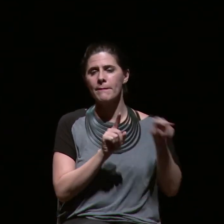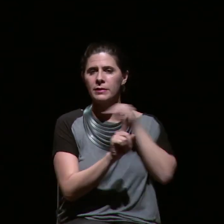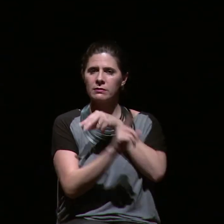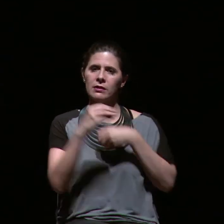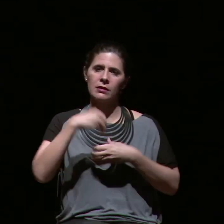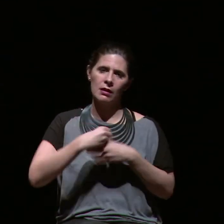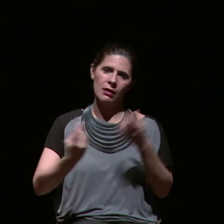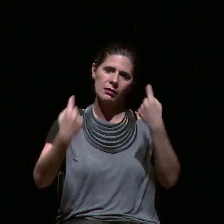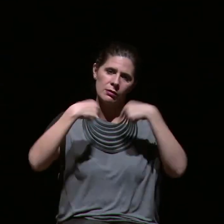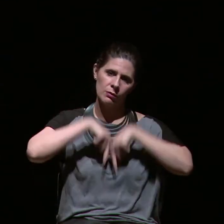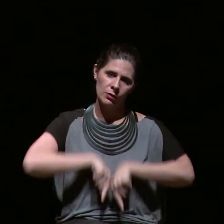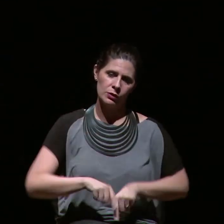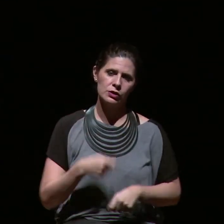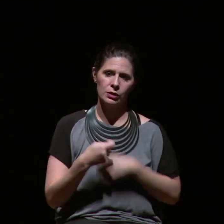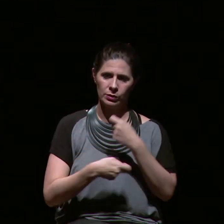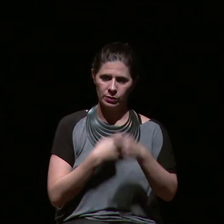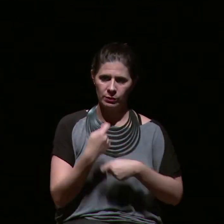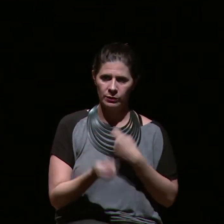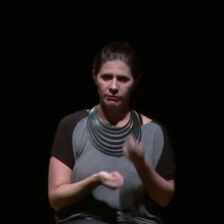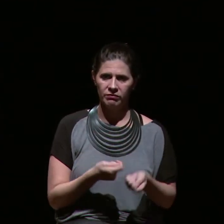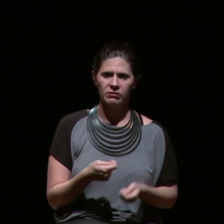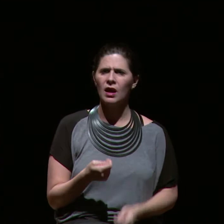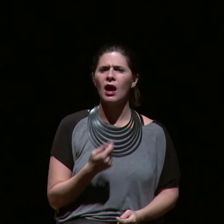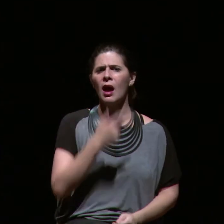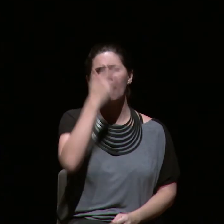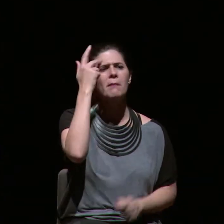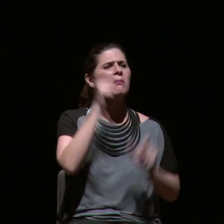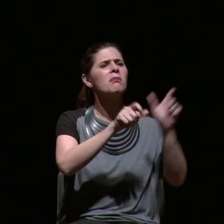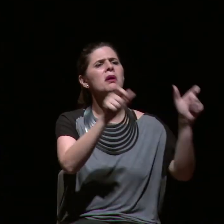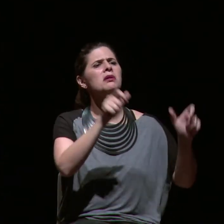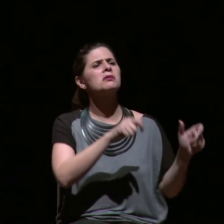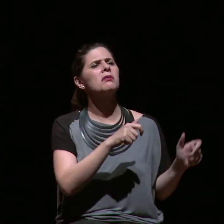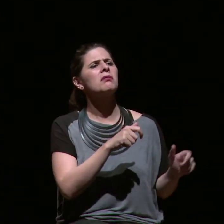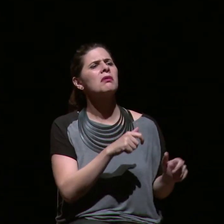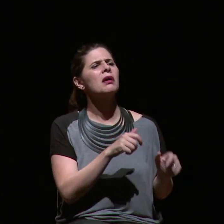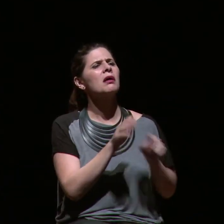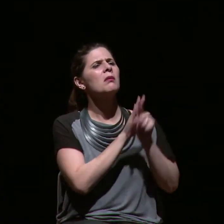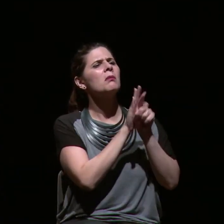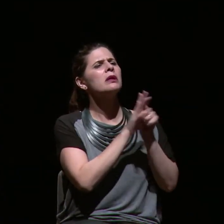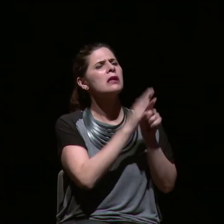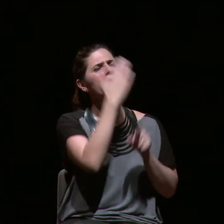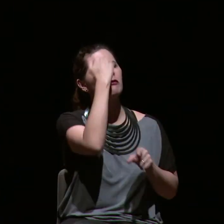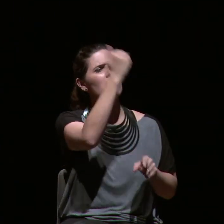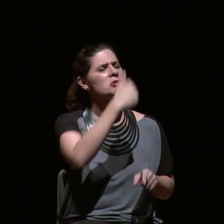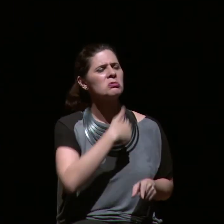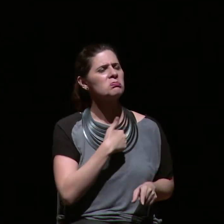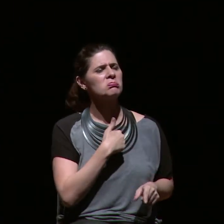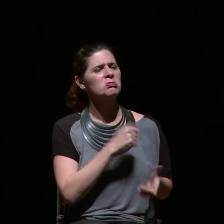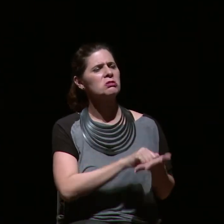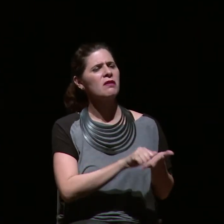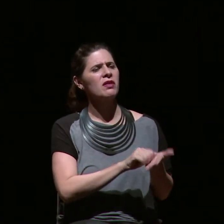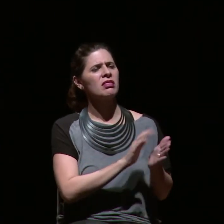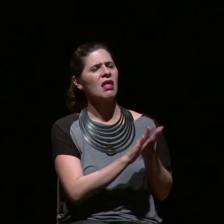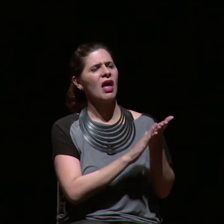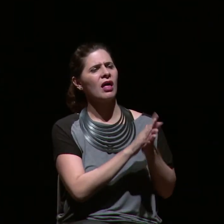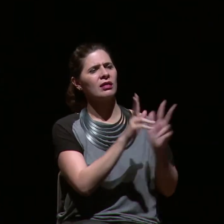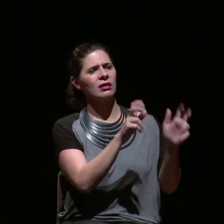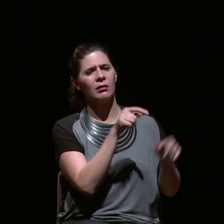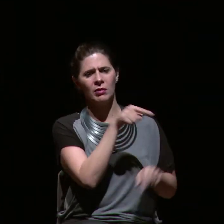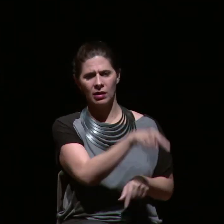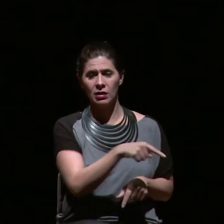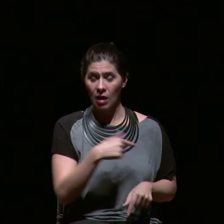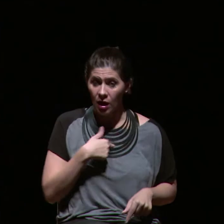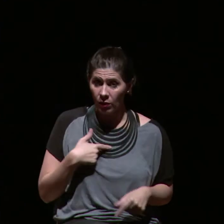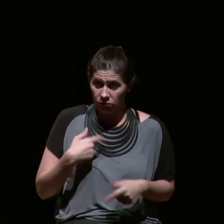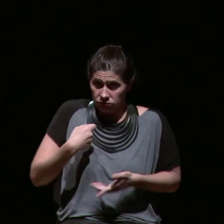dos experts de plantão eu jamais li nada de sequer parecido com o que escrevi nesta última década. Isto tudo me apresentou como uma espécie de